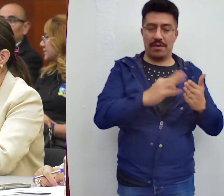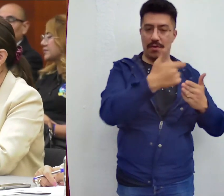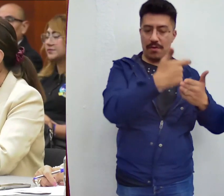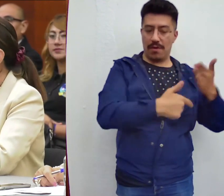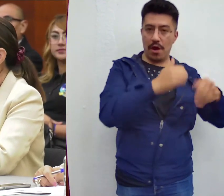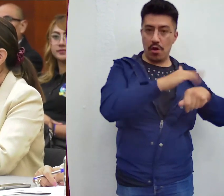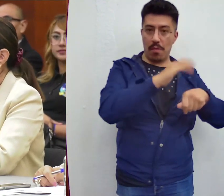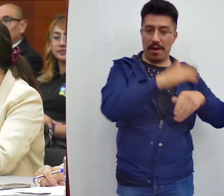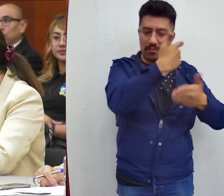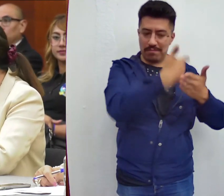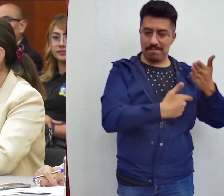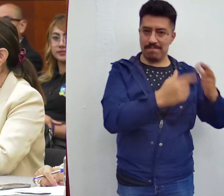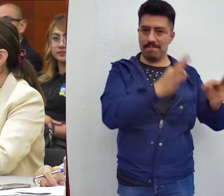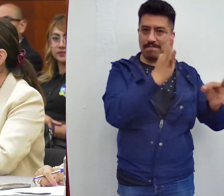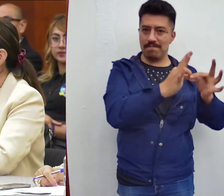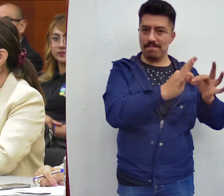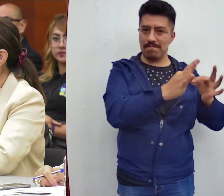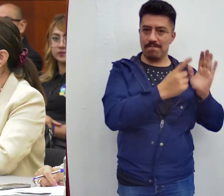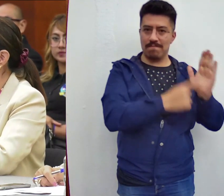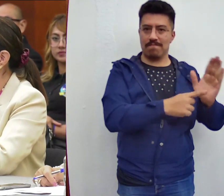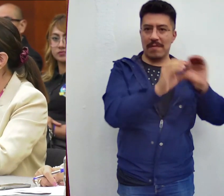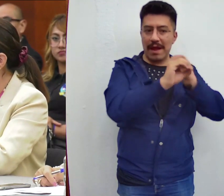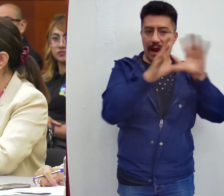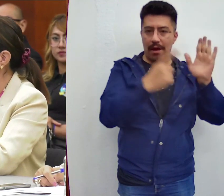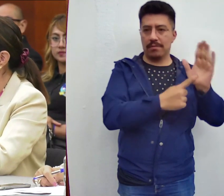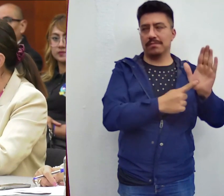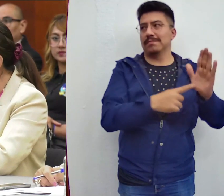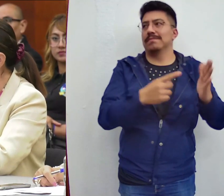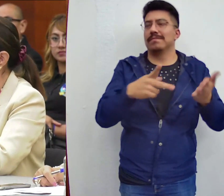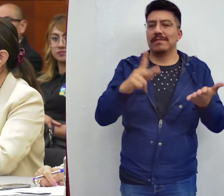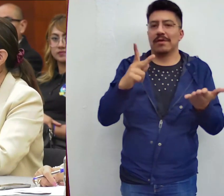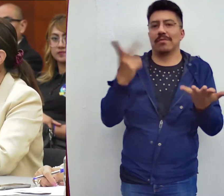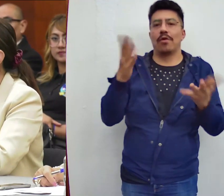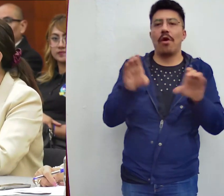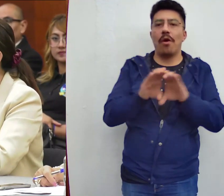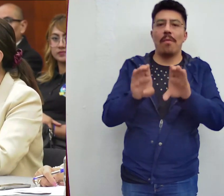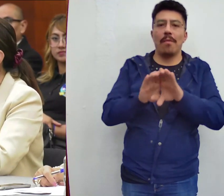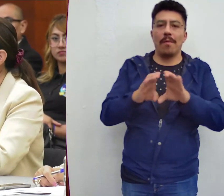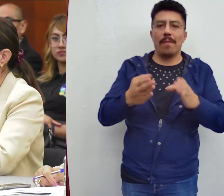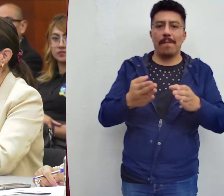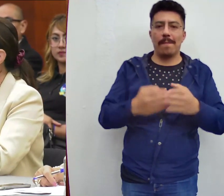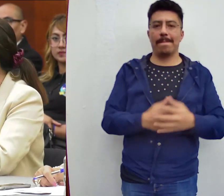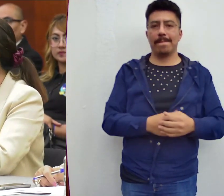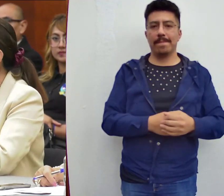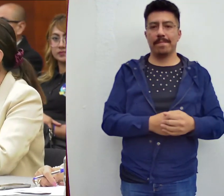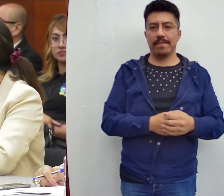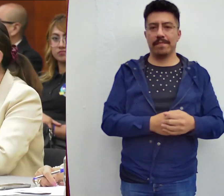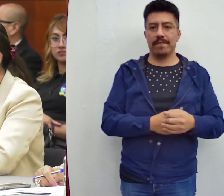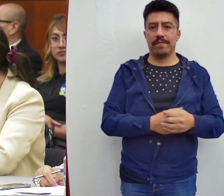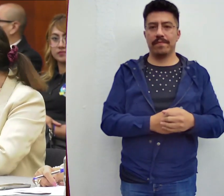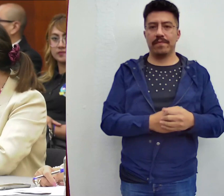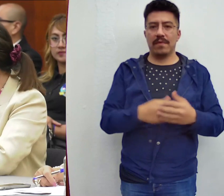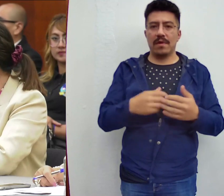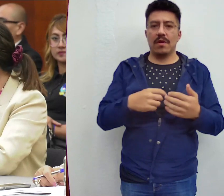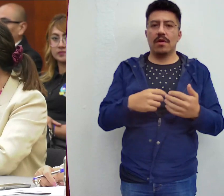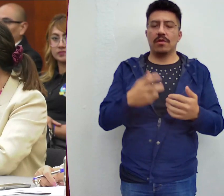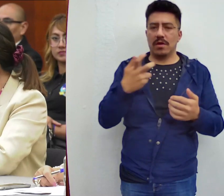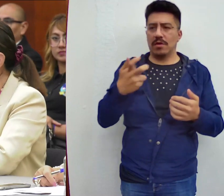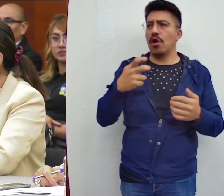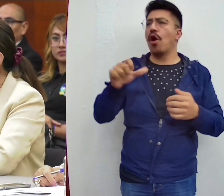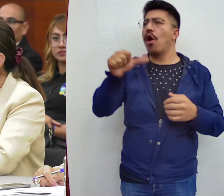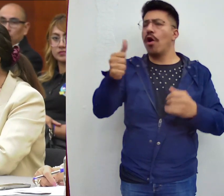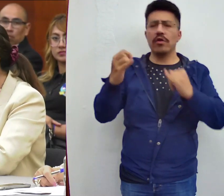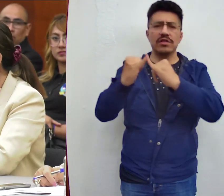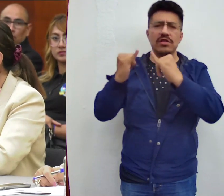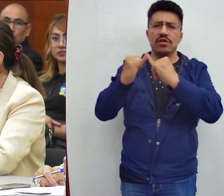números. Y me mandan a Secretaría de Salud a nivel nacional y ellos les encanta el proyecto,